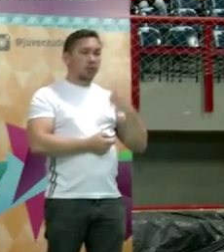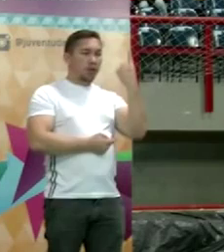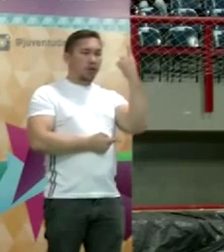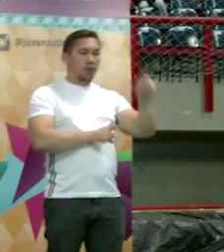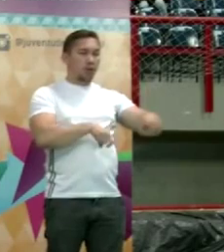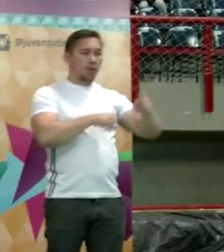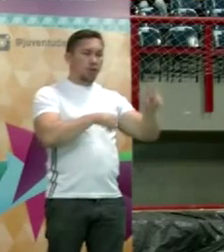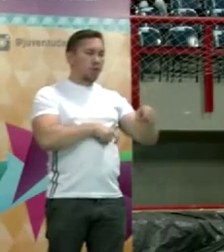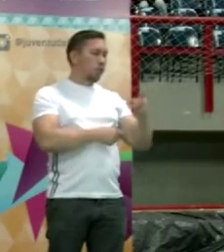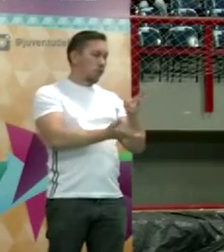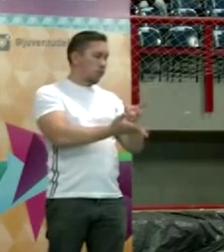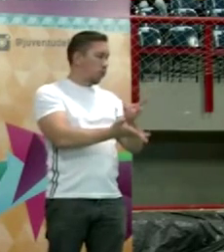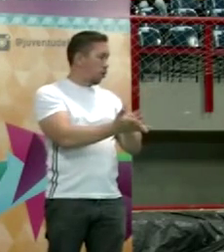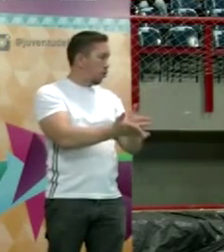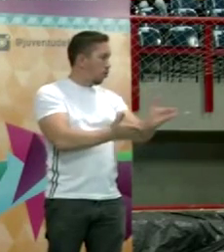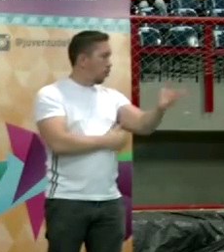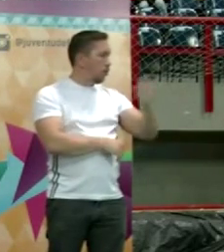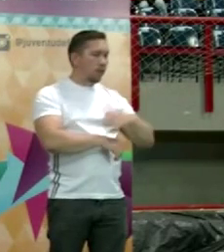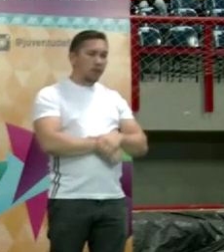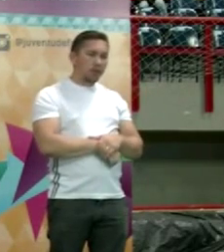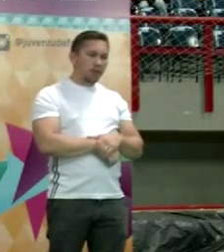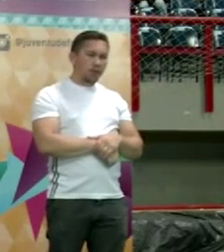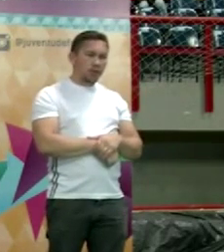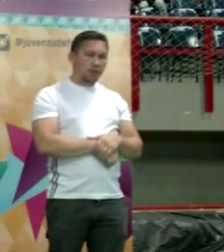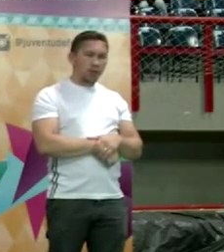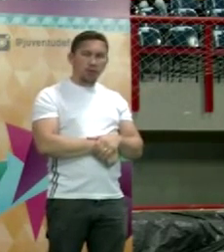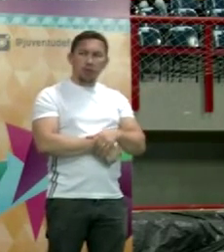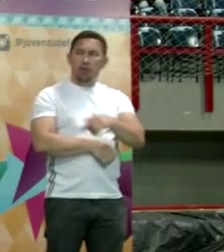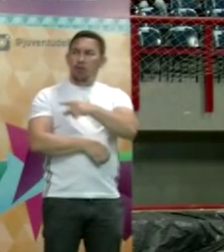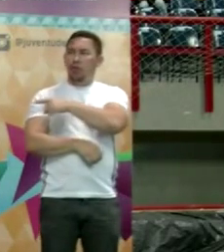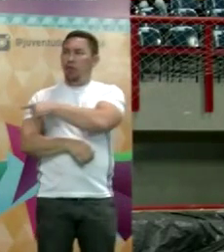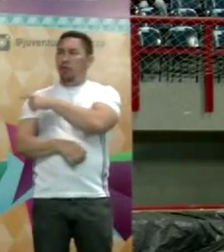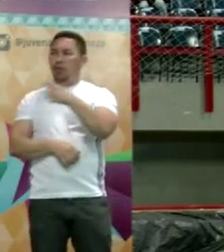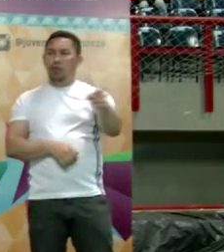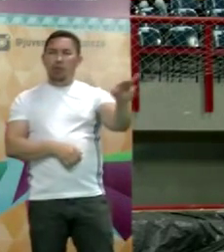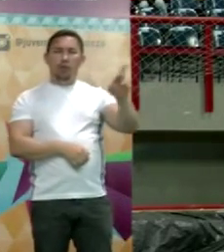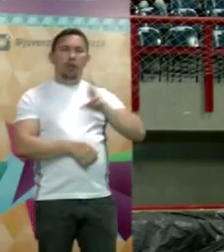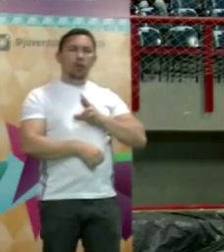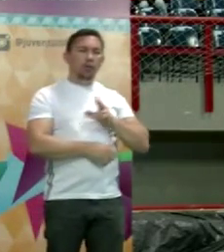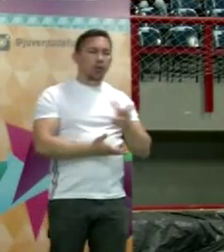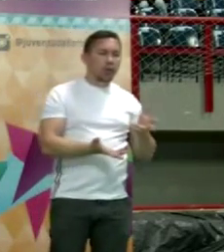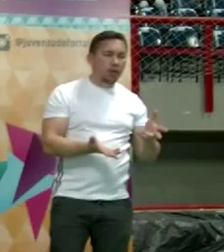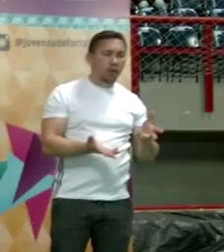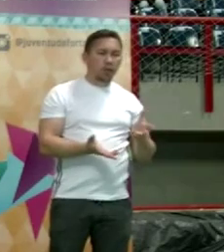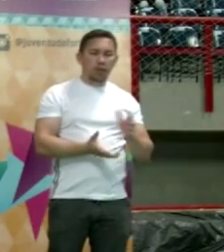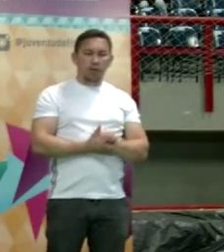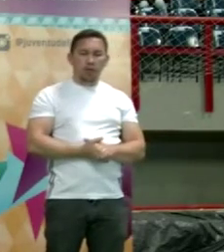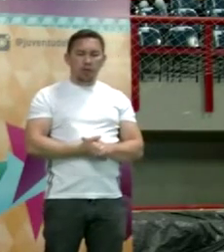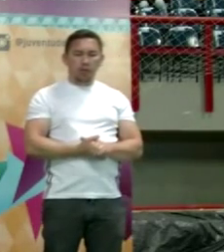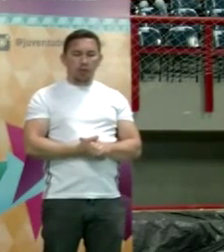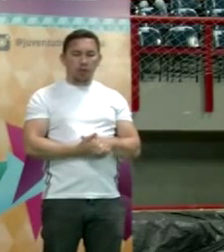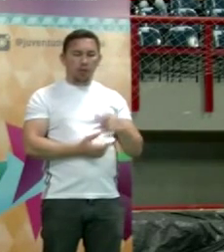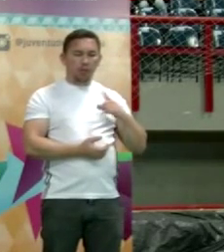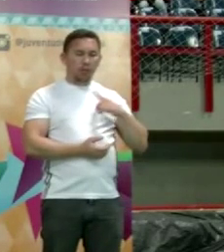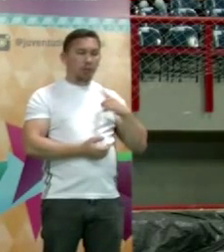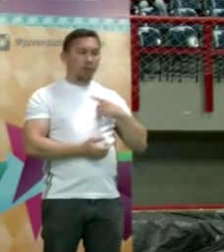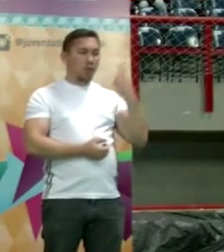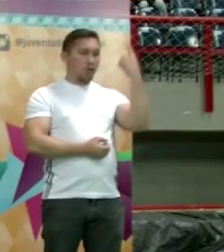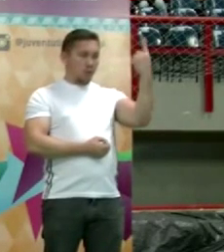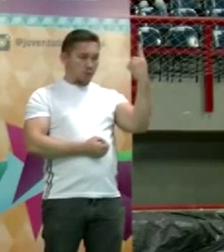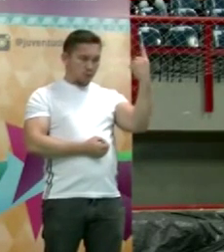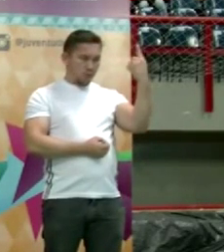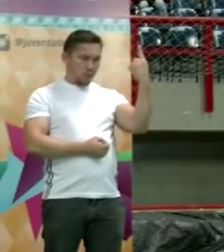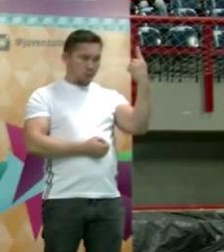monocultor. Continua. Quem aqui no ginásio consegue responder? Eu quero país